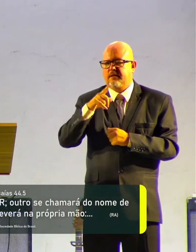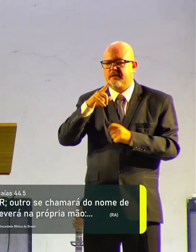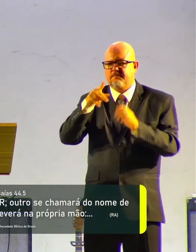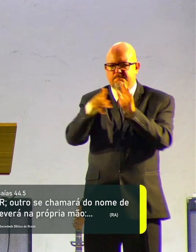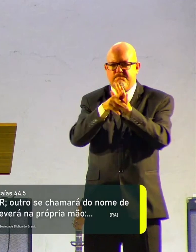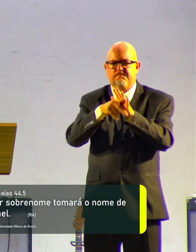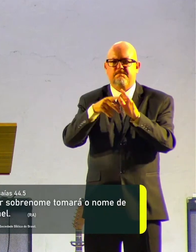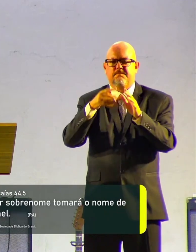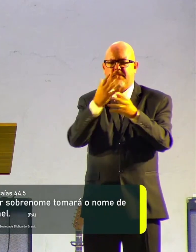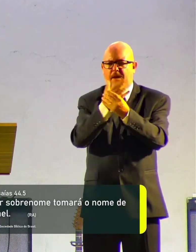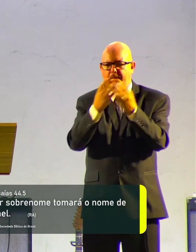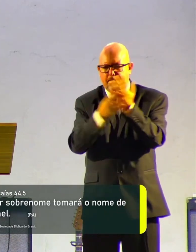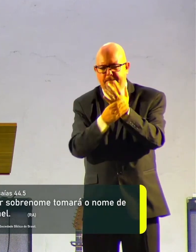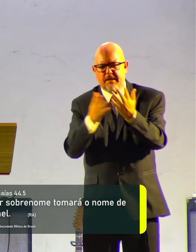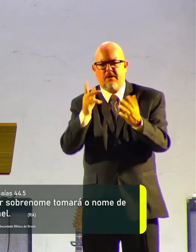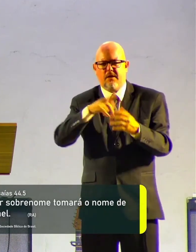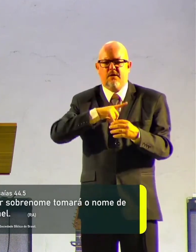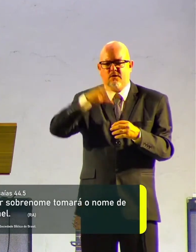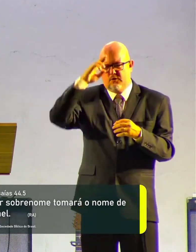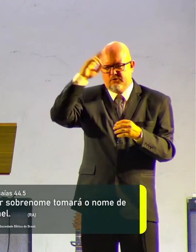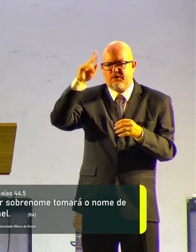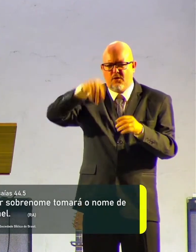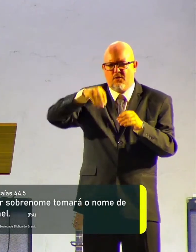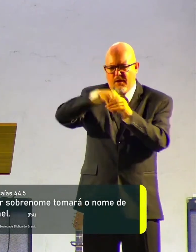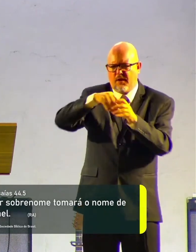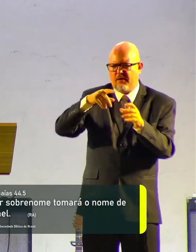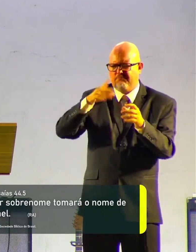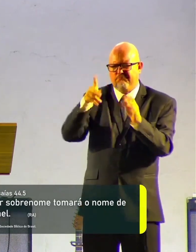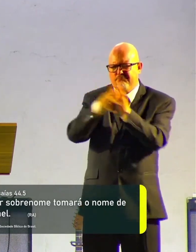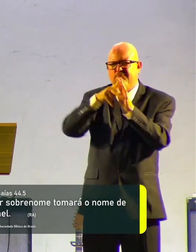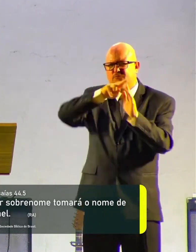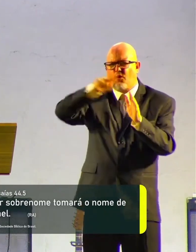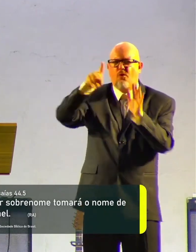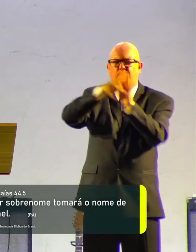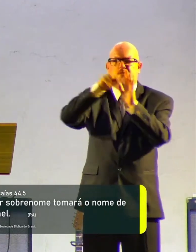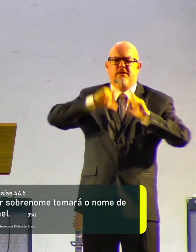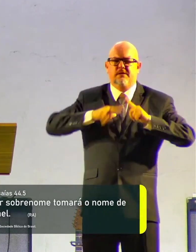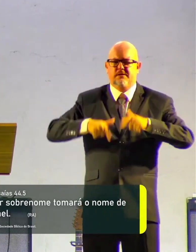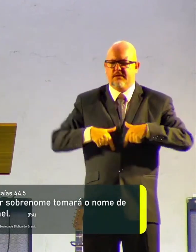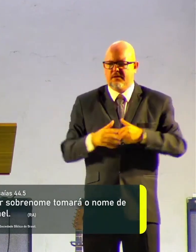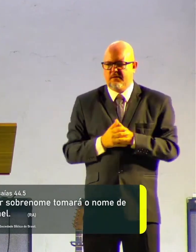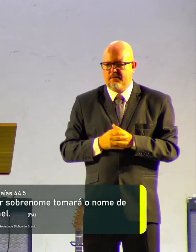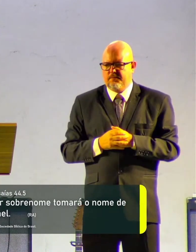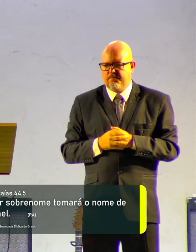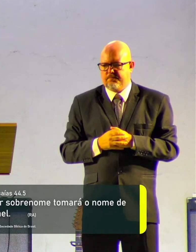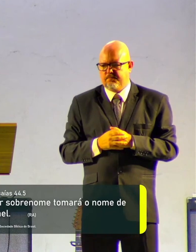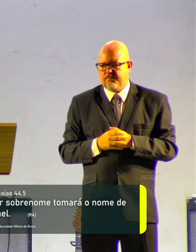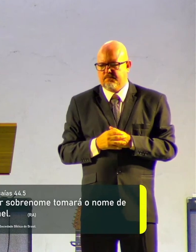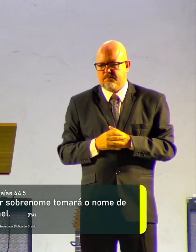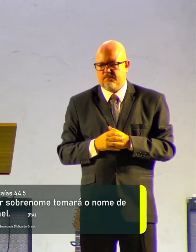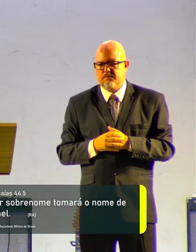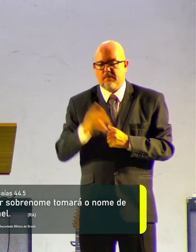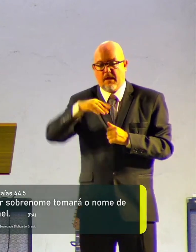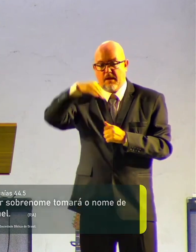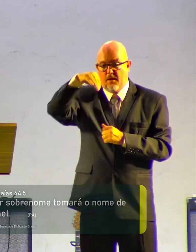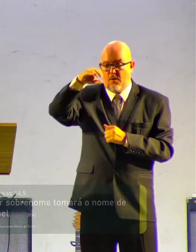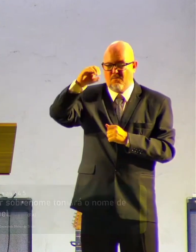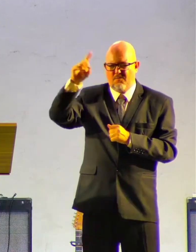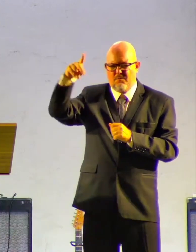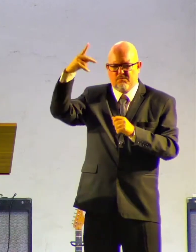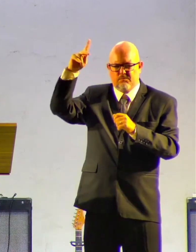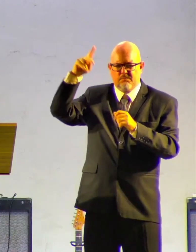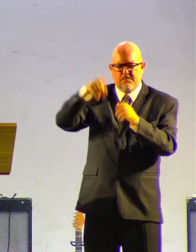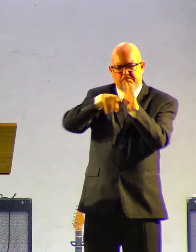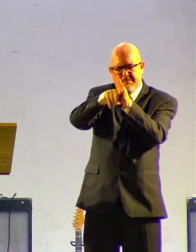na própria palma da mão: eu sou do Senhor, e por sobrenome tomará o nome de Israel. O Instituto Moody concluiu